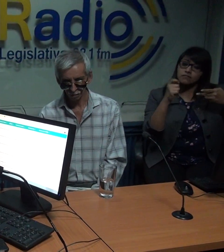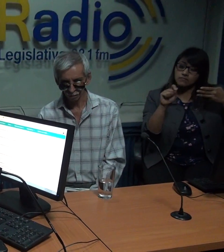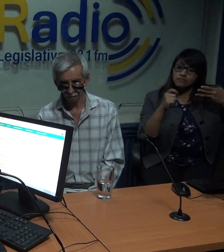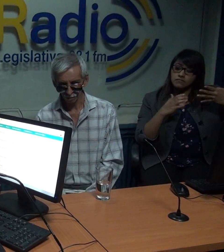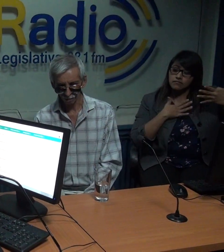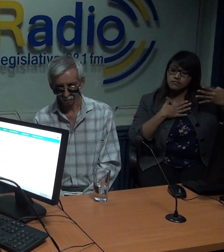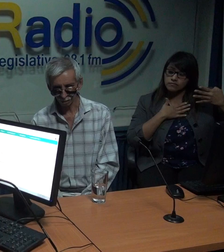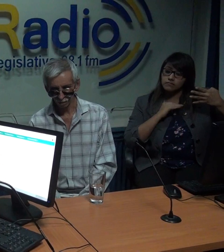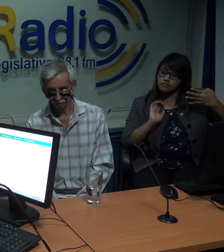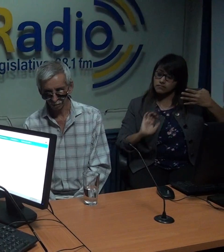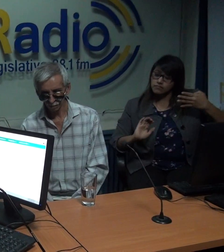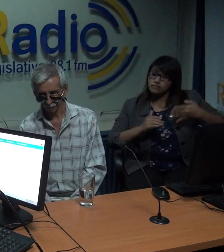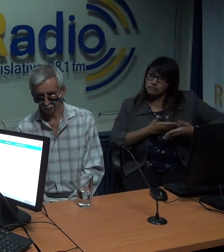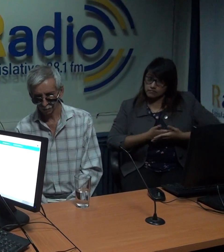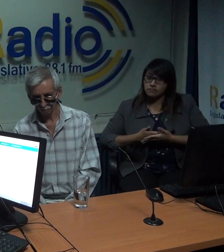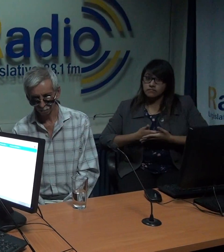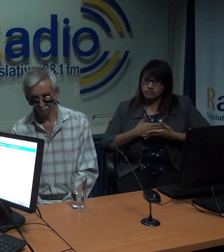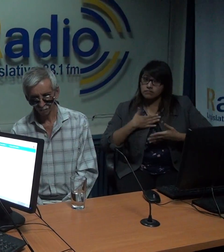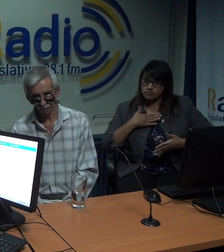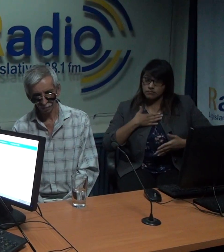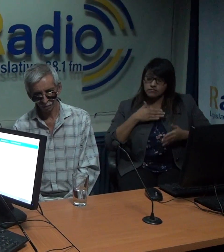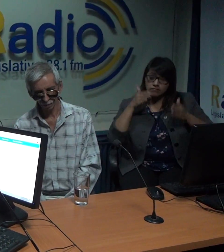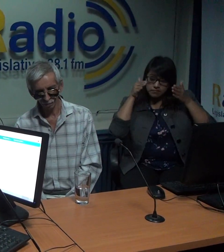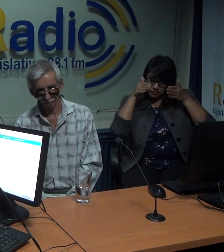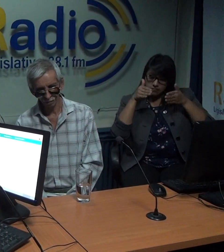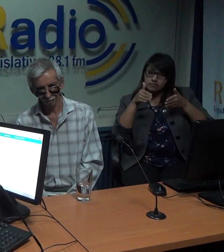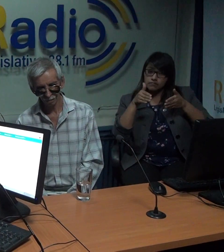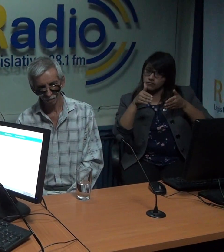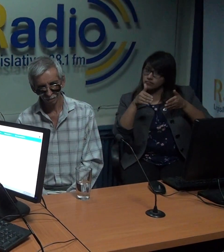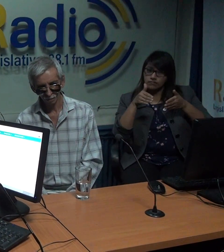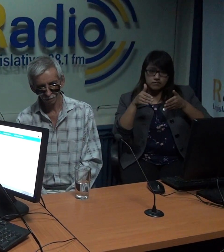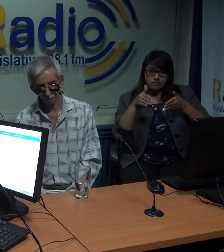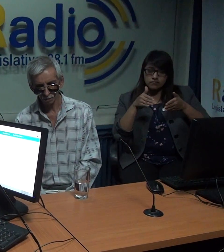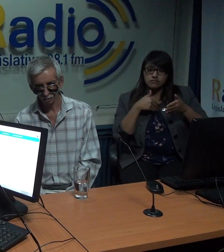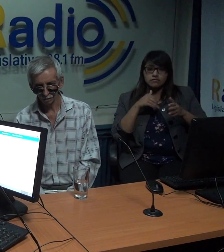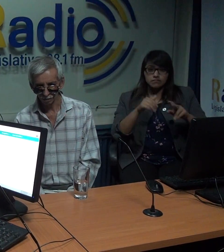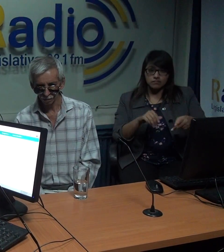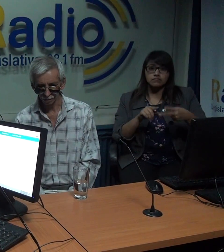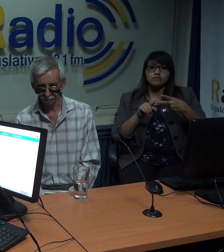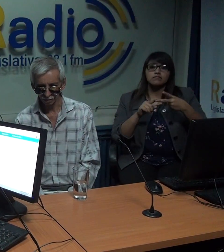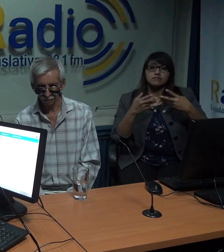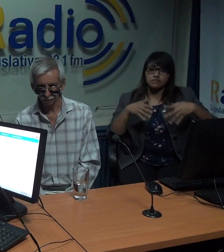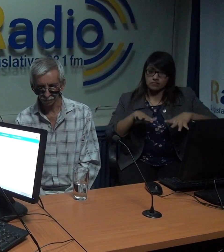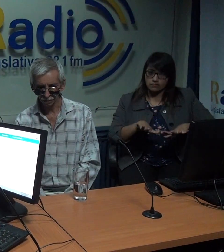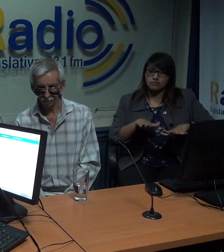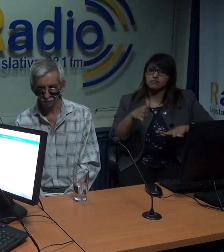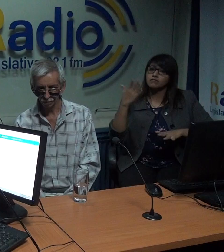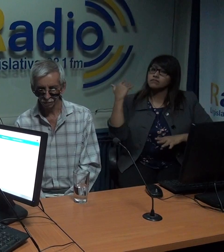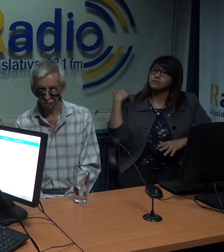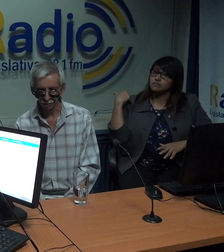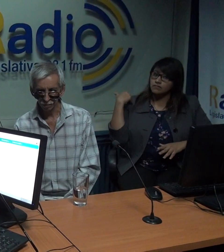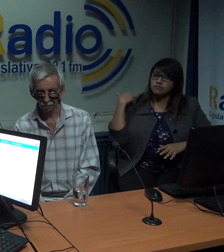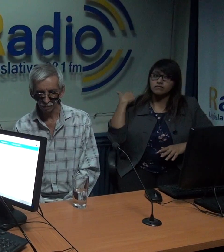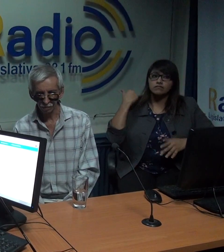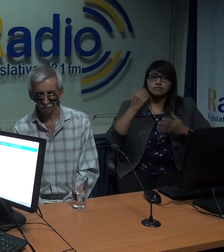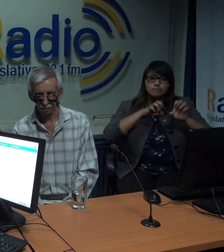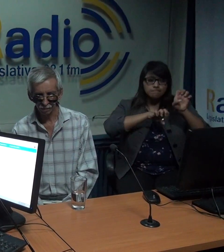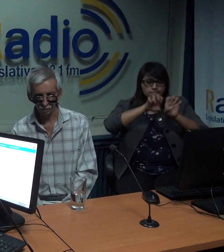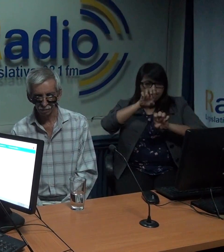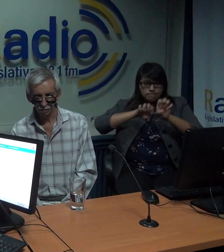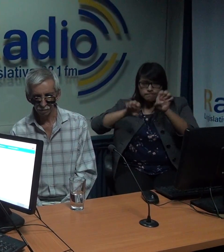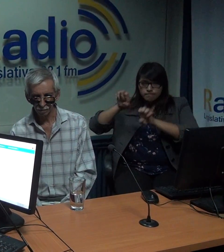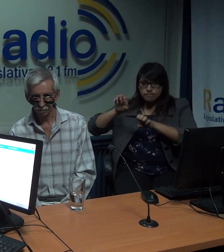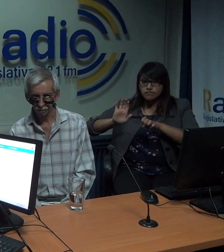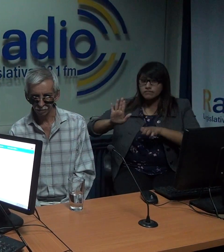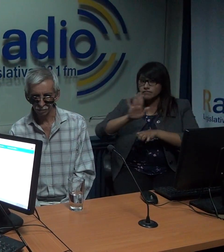hijo tiene un autismo o no. Y en segundo lugar, en el momento en el que se ha hecho ya un diagnóstico, el acompañamiento de los